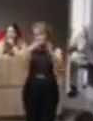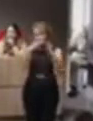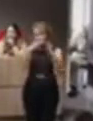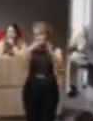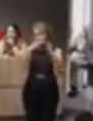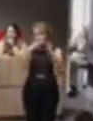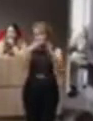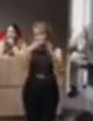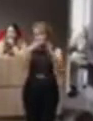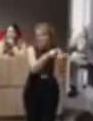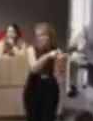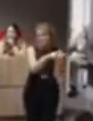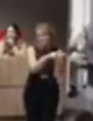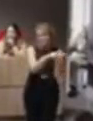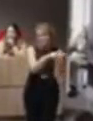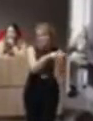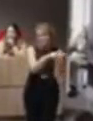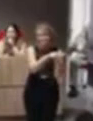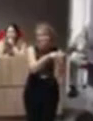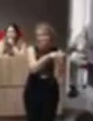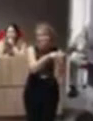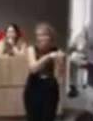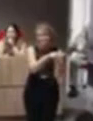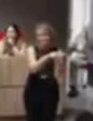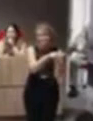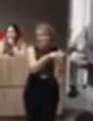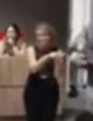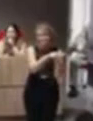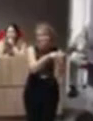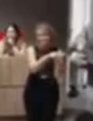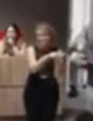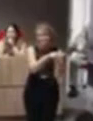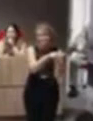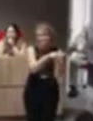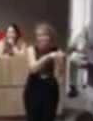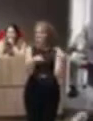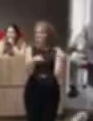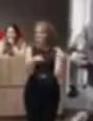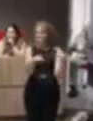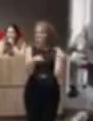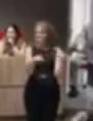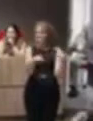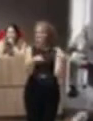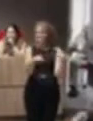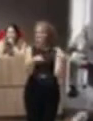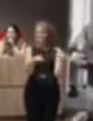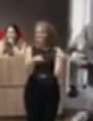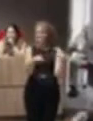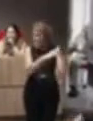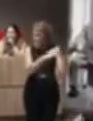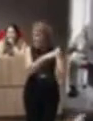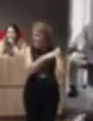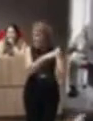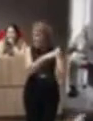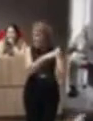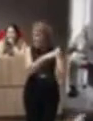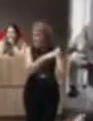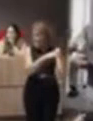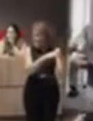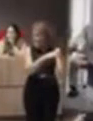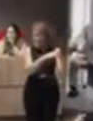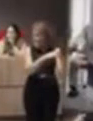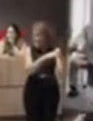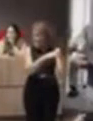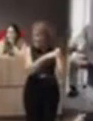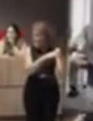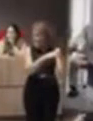psiquiátricos. Não é possível conceber que as pessoas morem dentro de um hospital. O hospital não se mora. E aí, um discurso que a gente tem que enfrentar é o